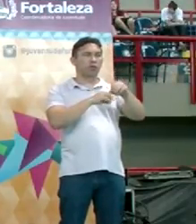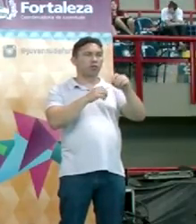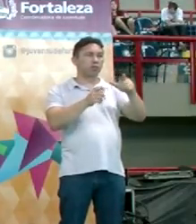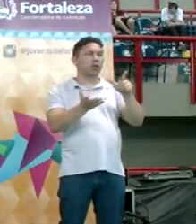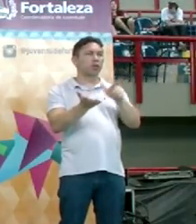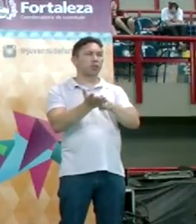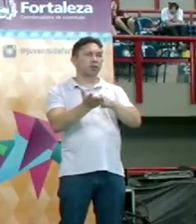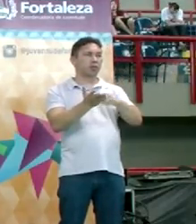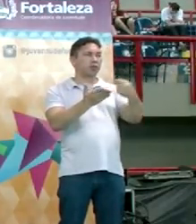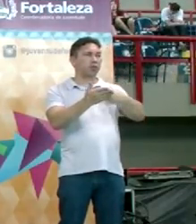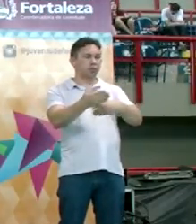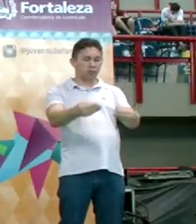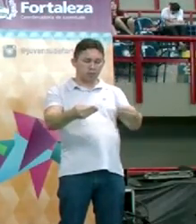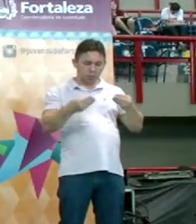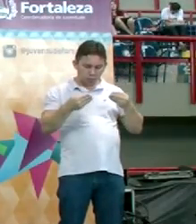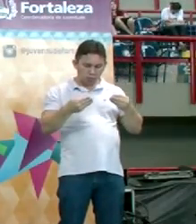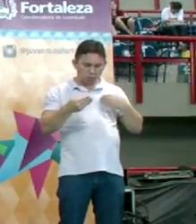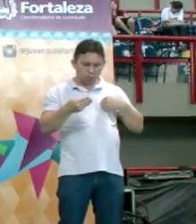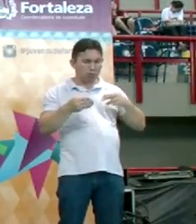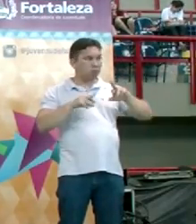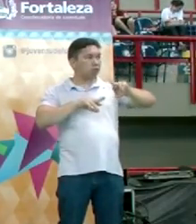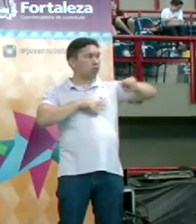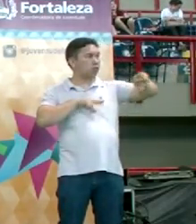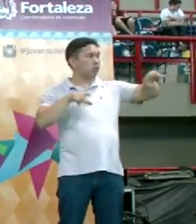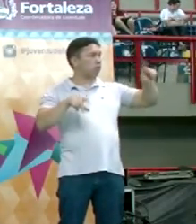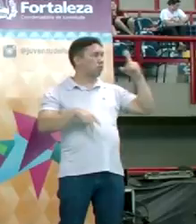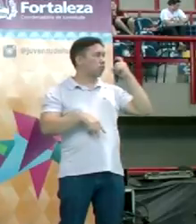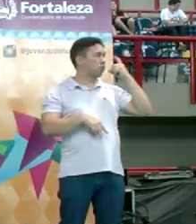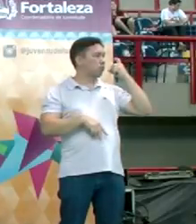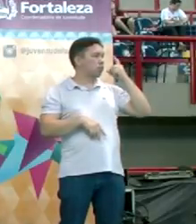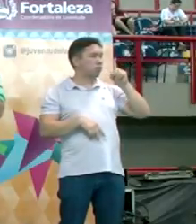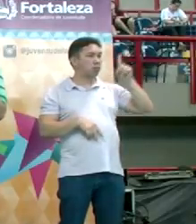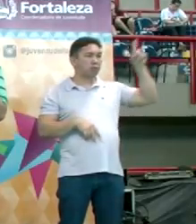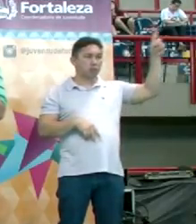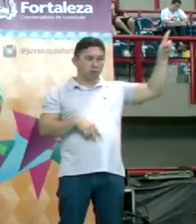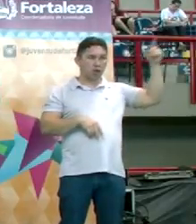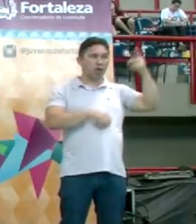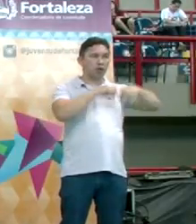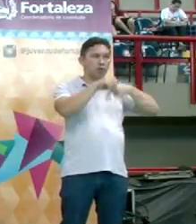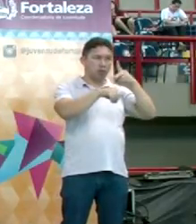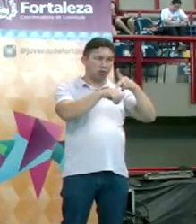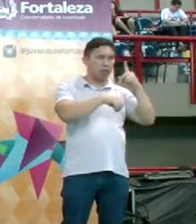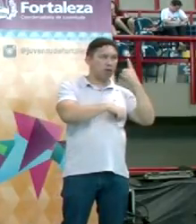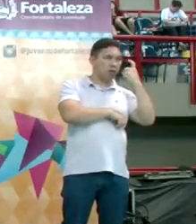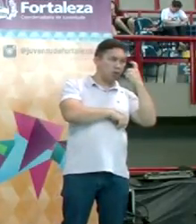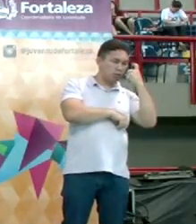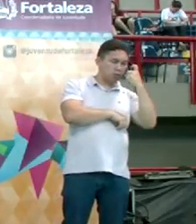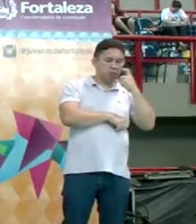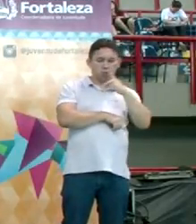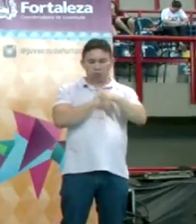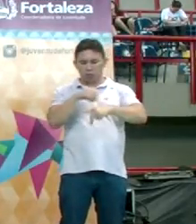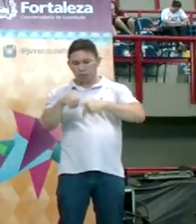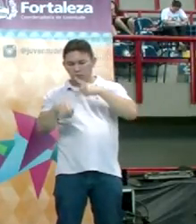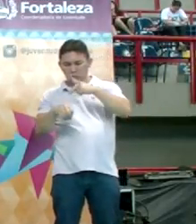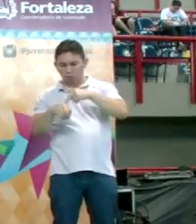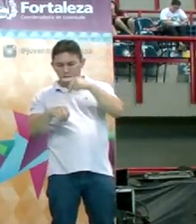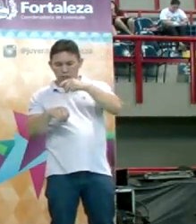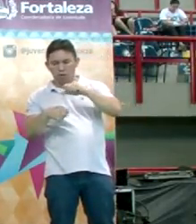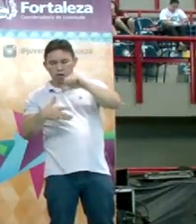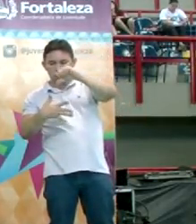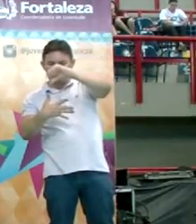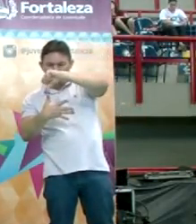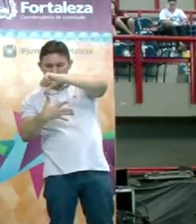papelzinho, se há diferença entre o espanhol da Espanha e o espanhol aqui da América do